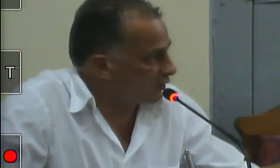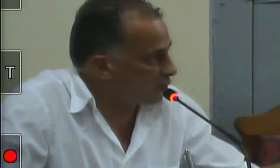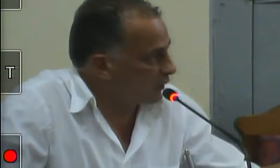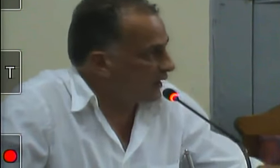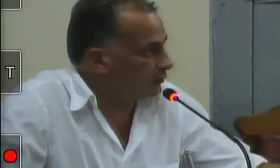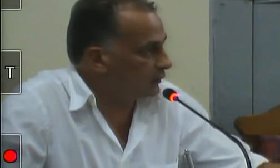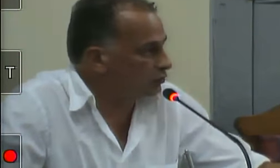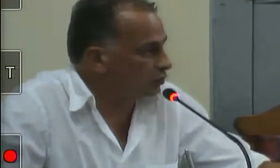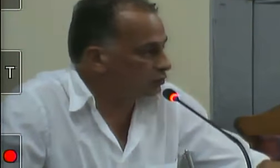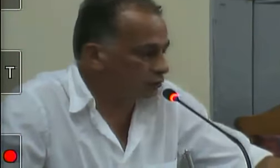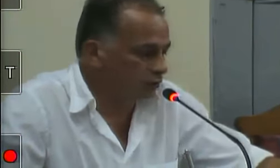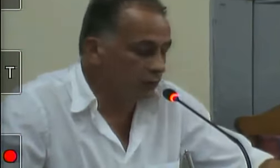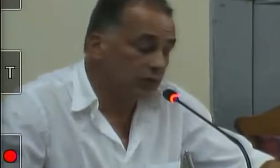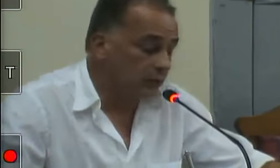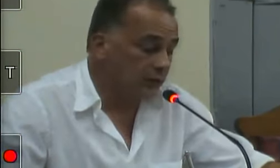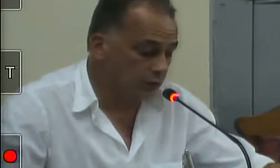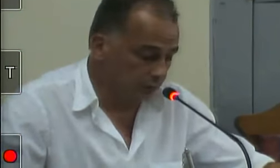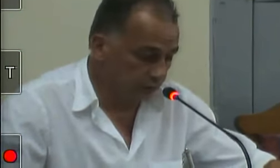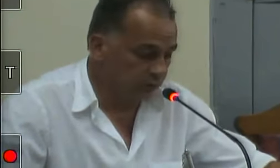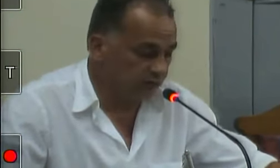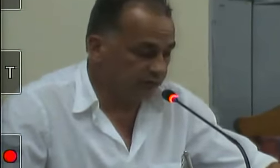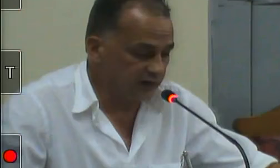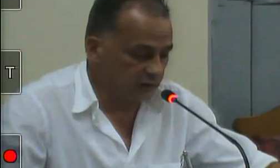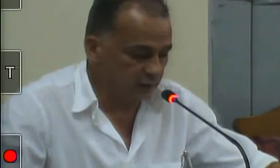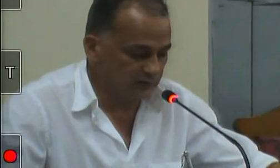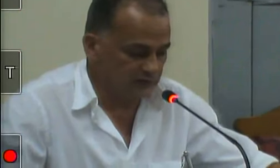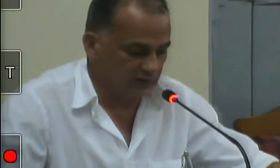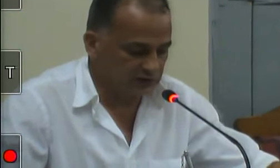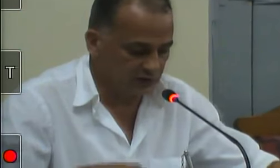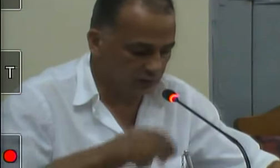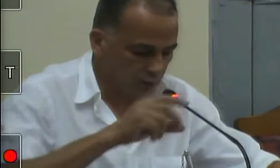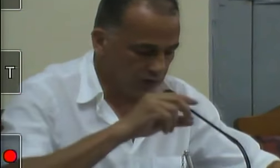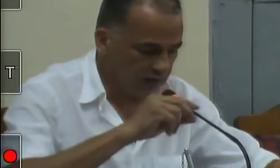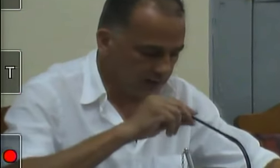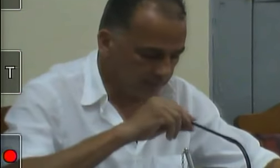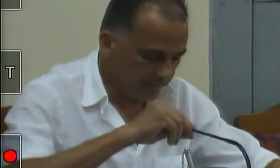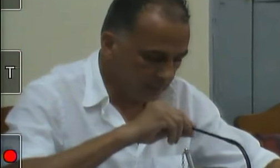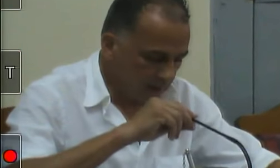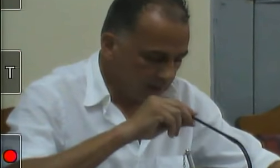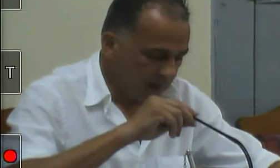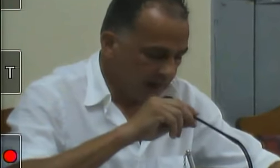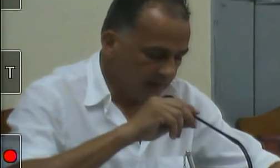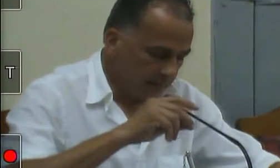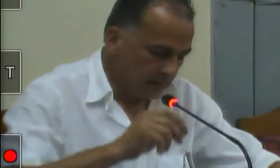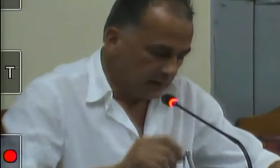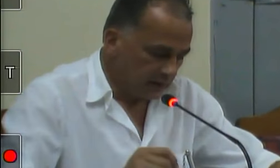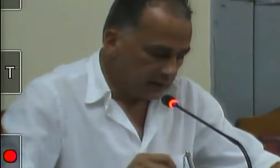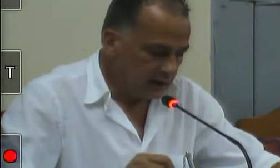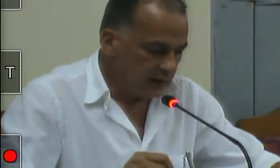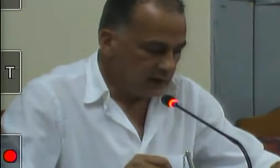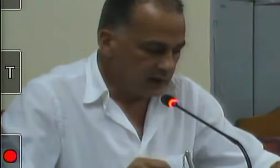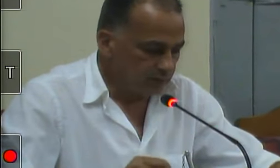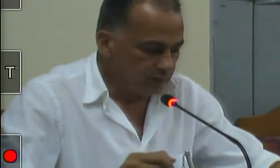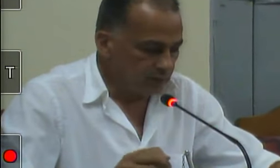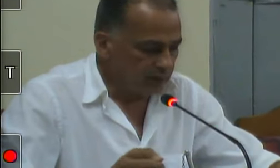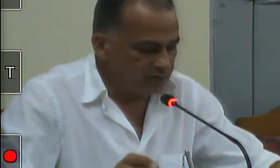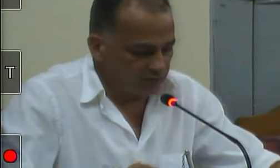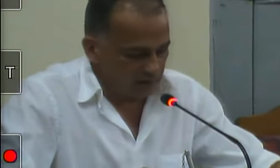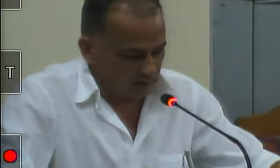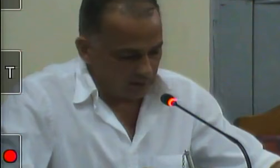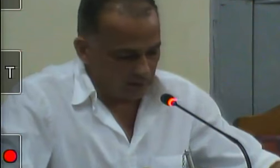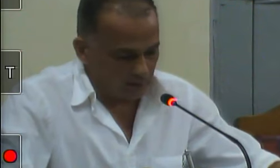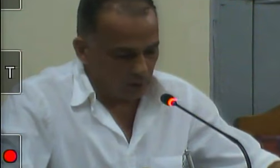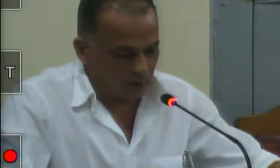que eu fui acompanhado pelo vereador-presidente Saulo Correia, lá. E,